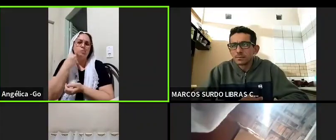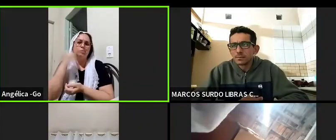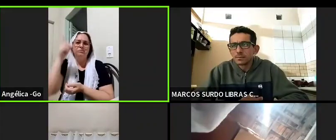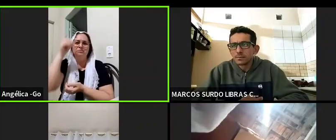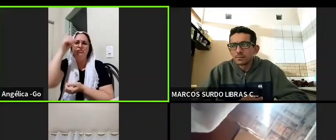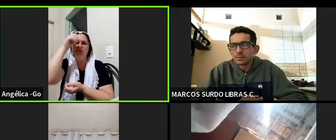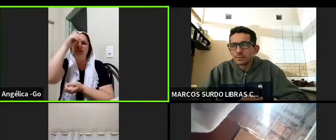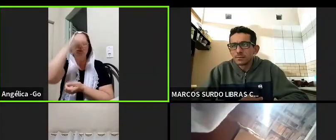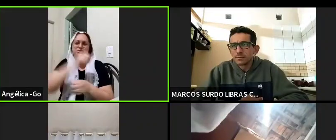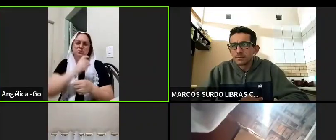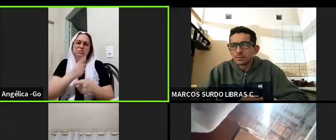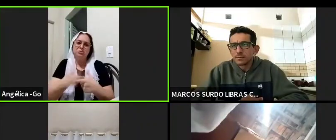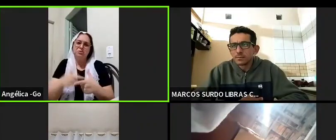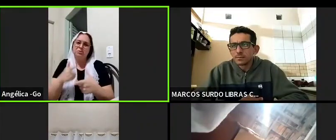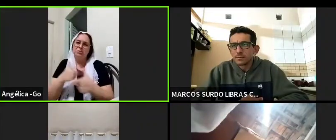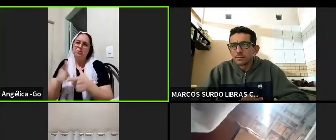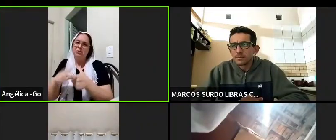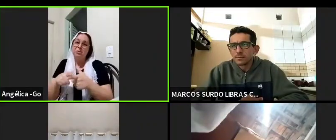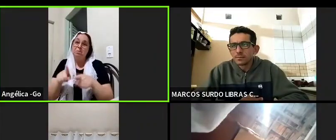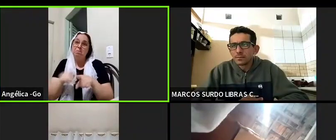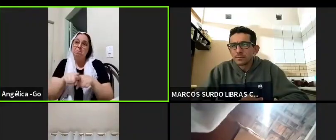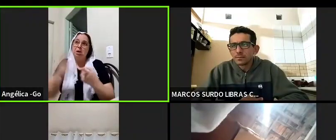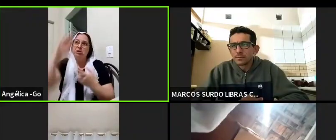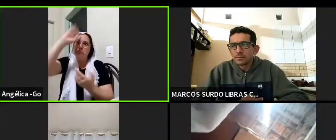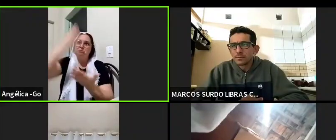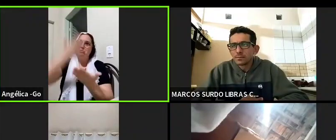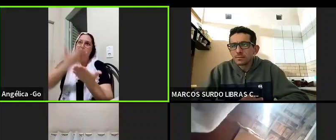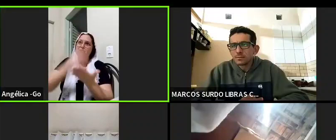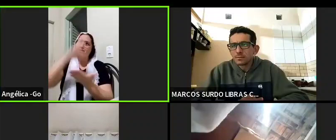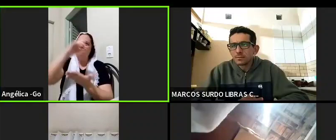Sei que de longe já dá para sentir o cheiro do fogo.